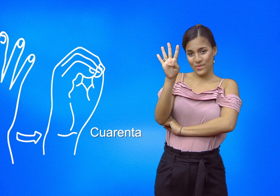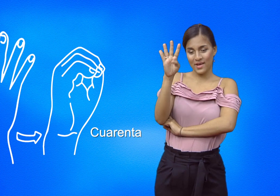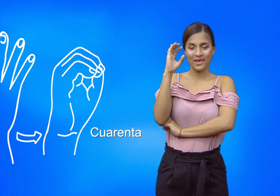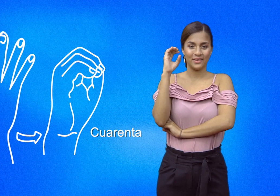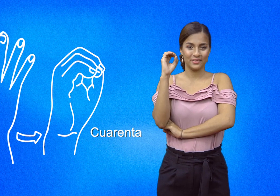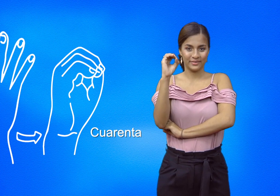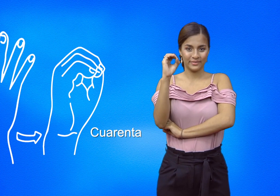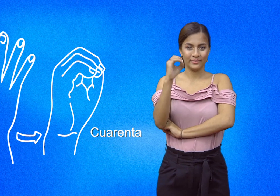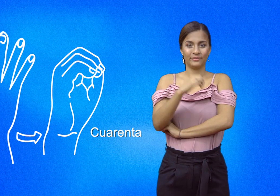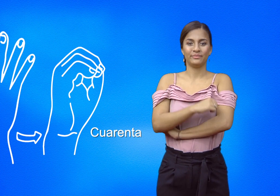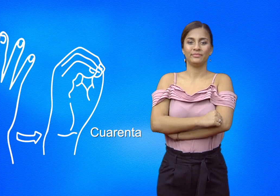40